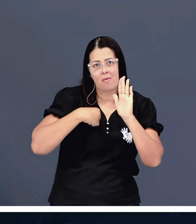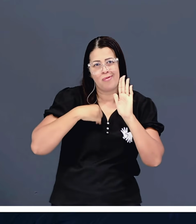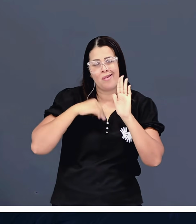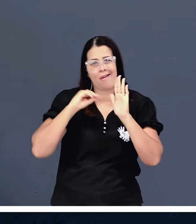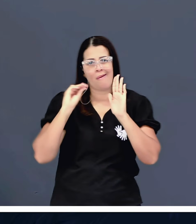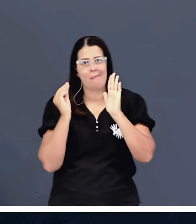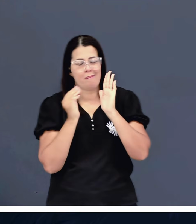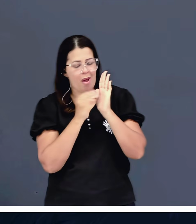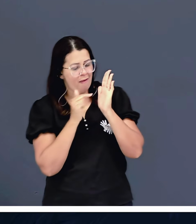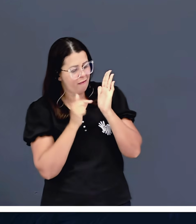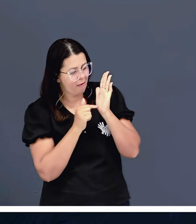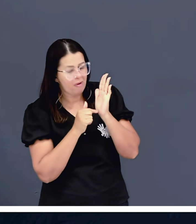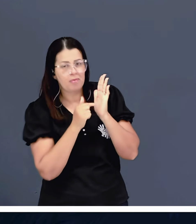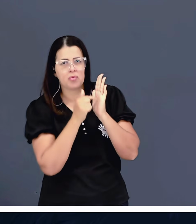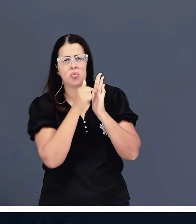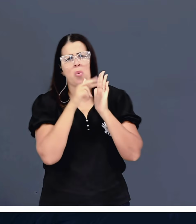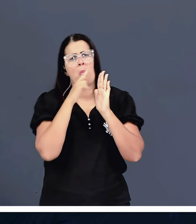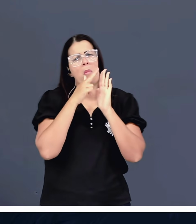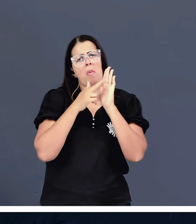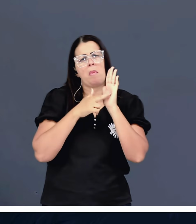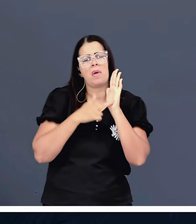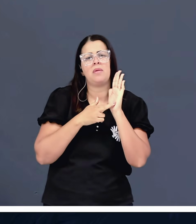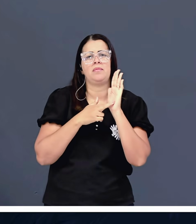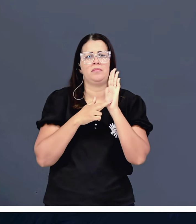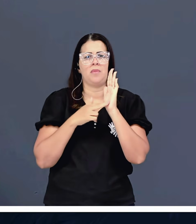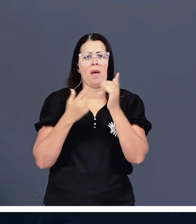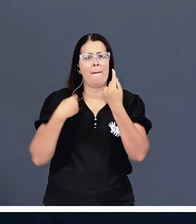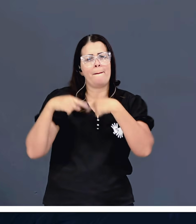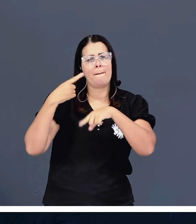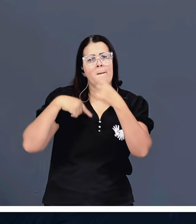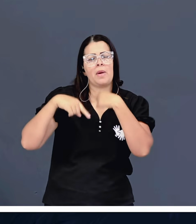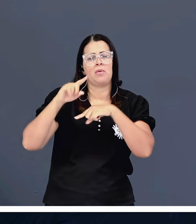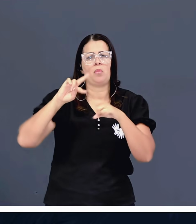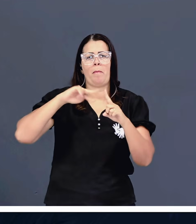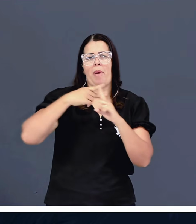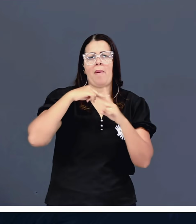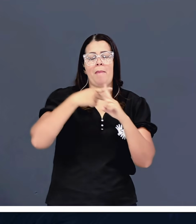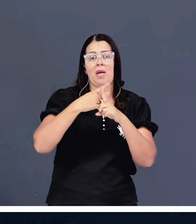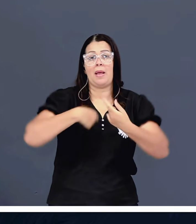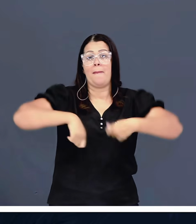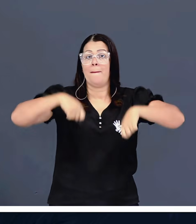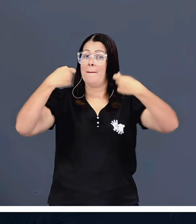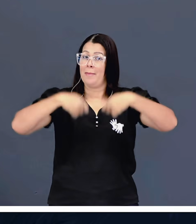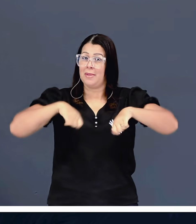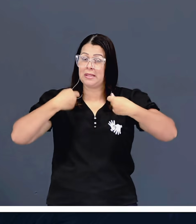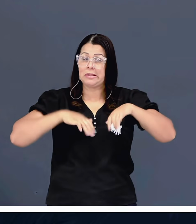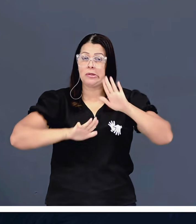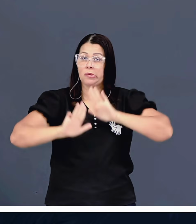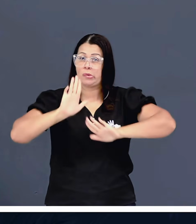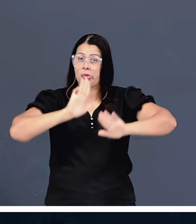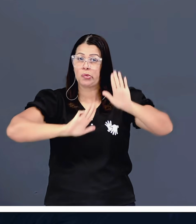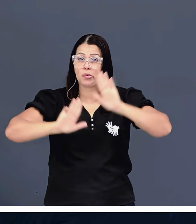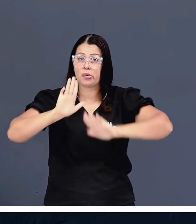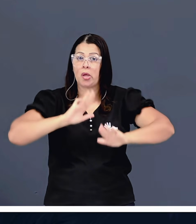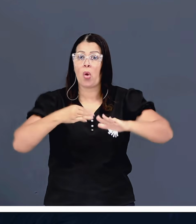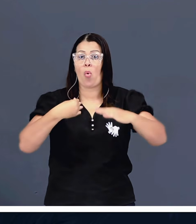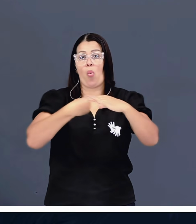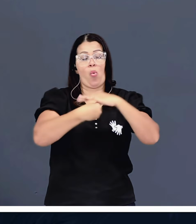felicidade e prosperidade. E ele está dizendo que é preciso ter muito cuidado com